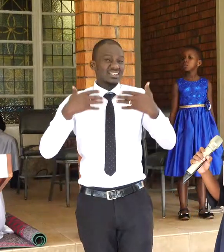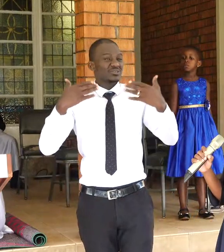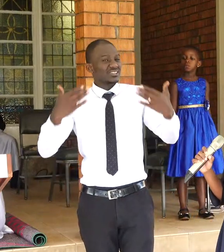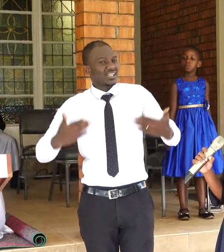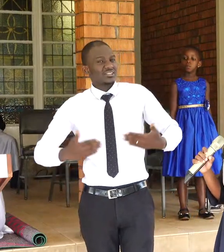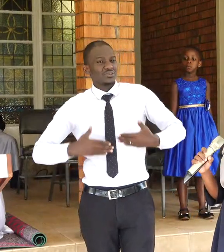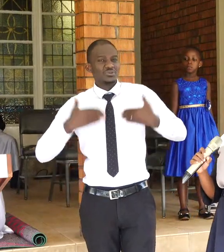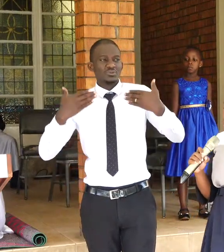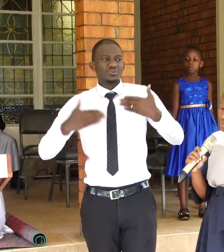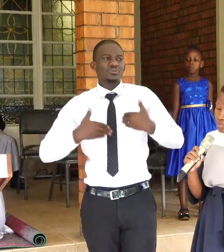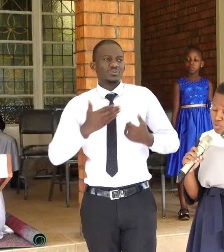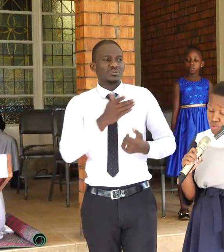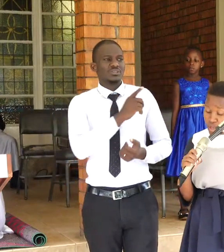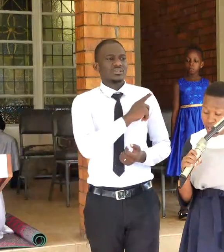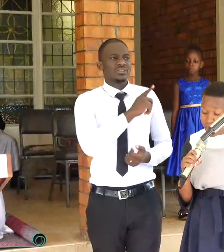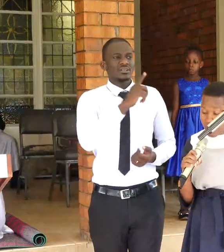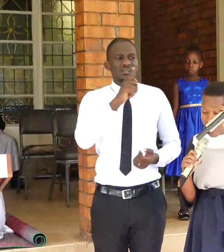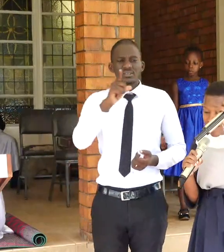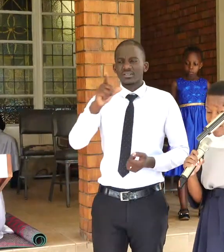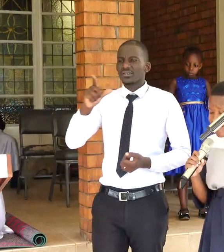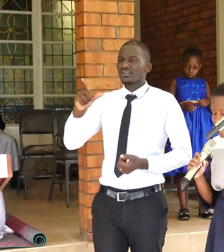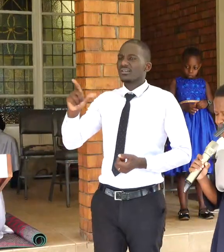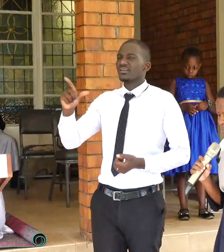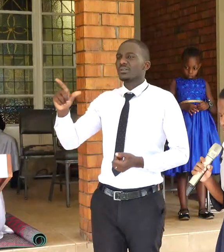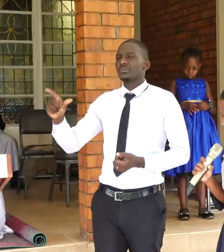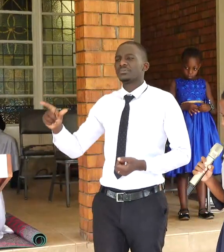Mpate kusanyo mukama